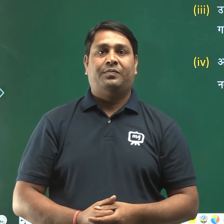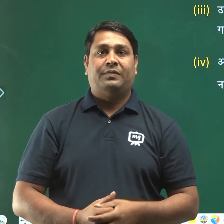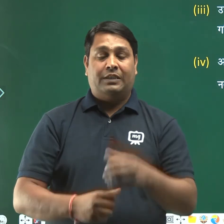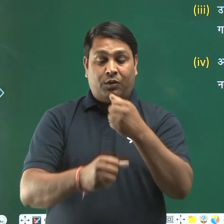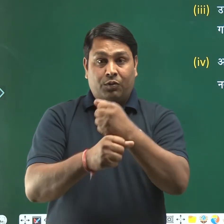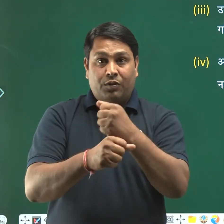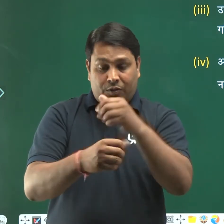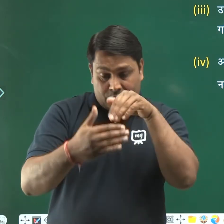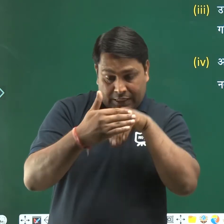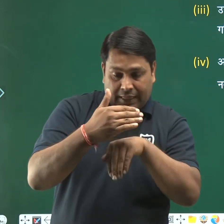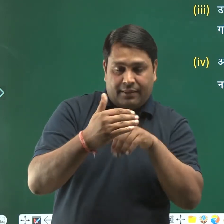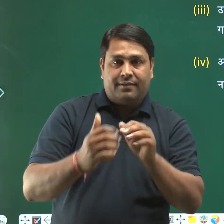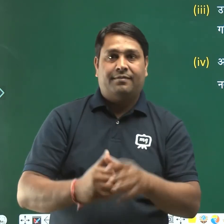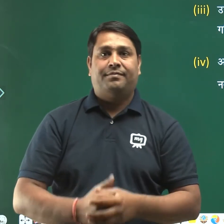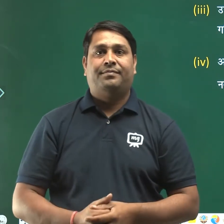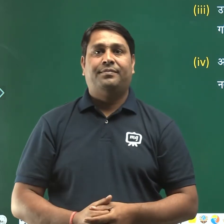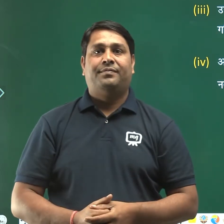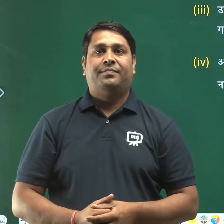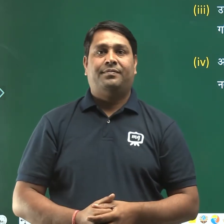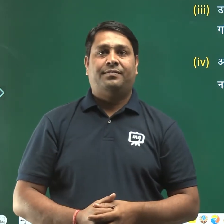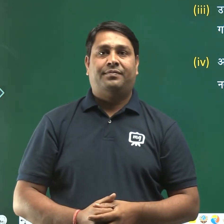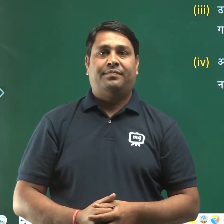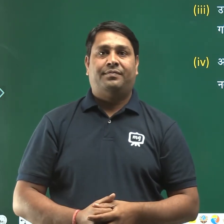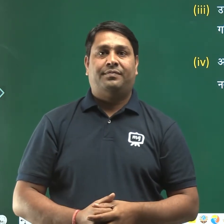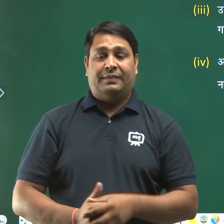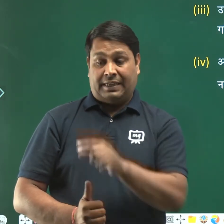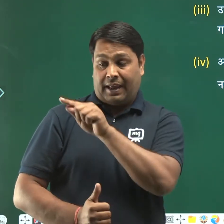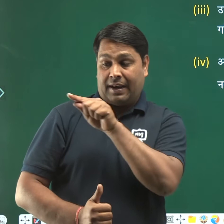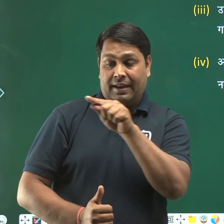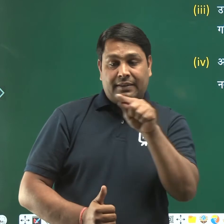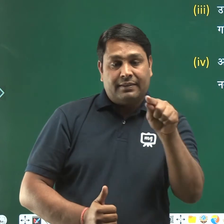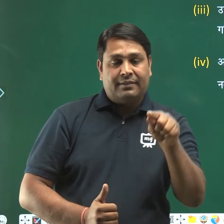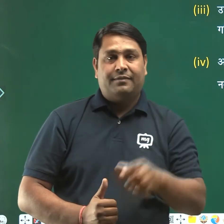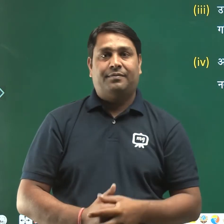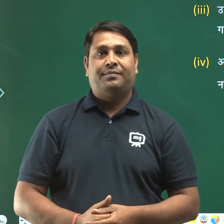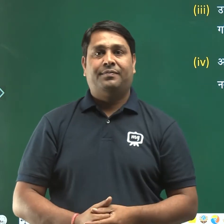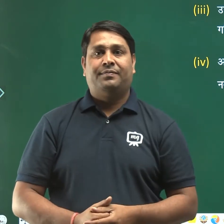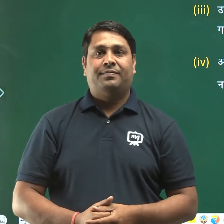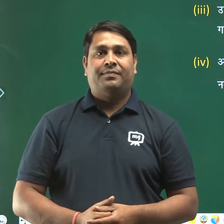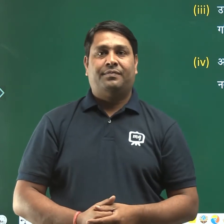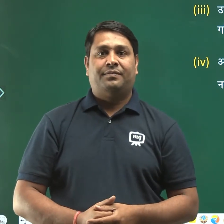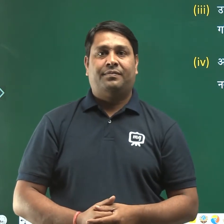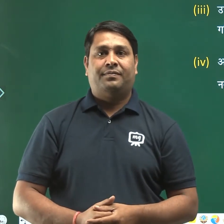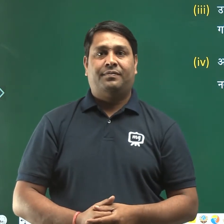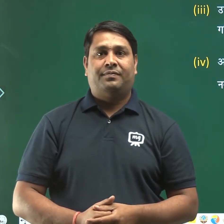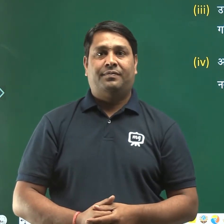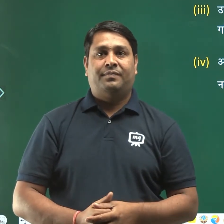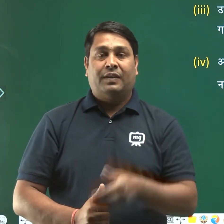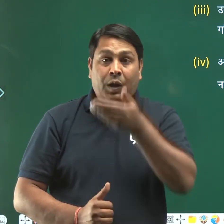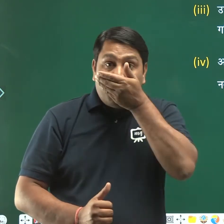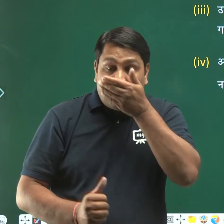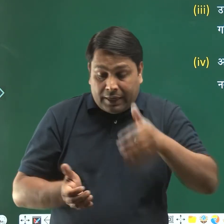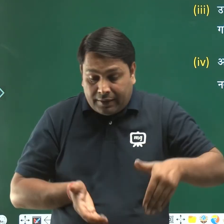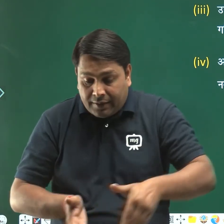गुजरात में डैश के नदी के तट